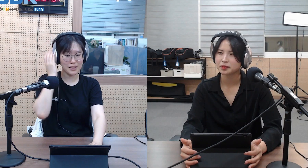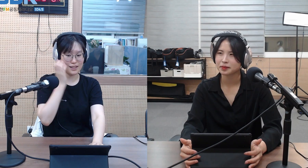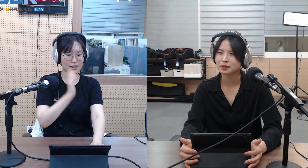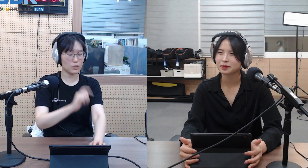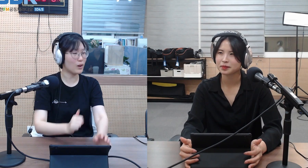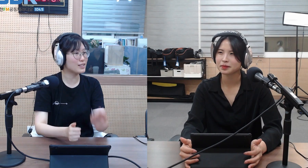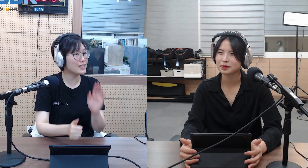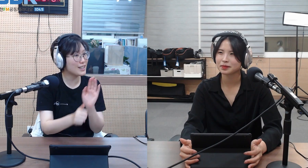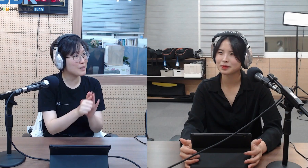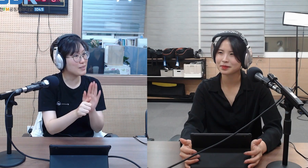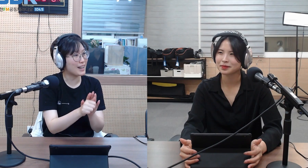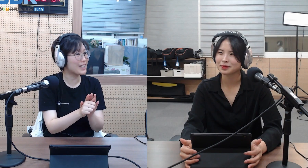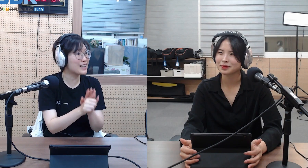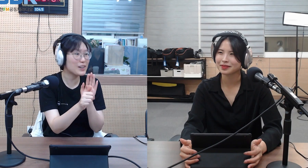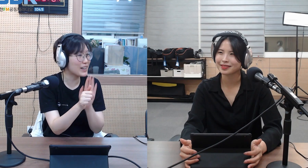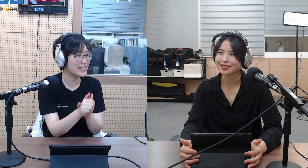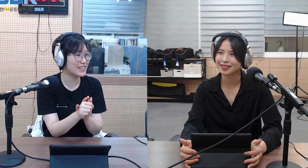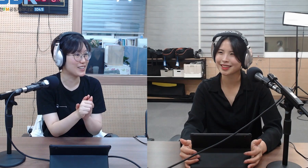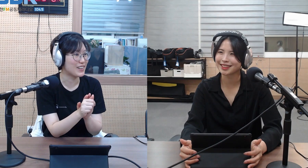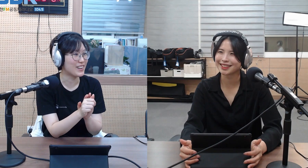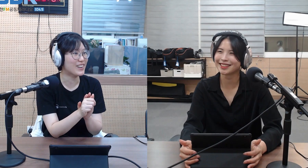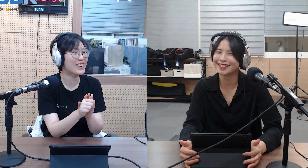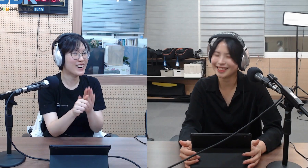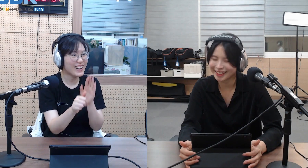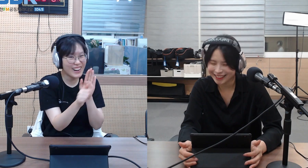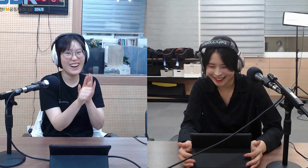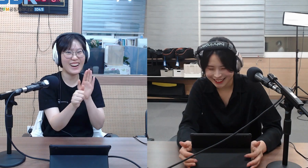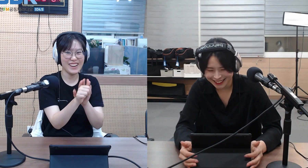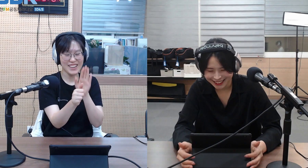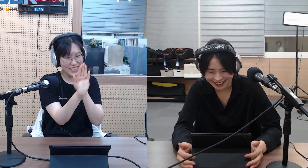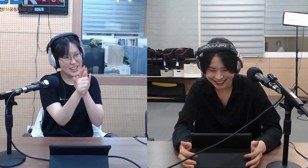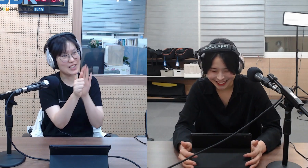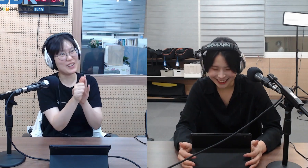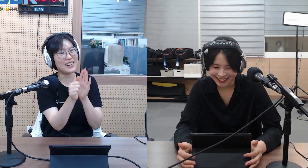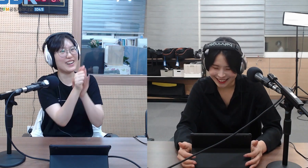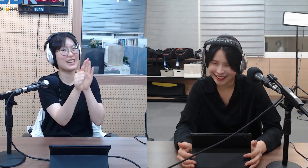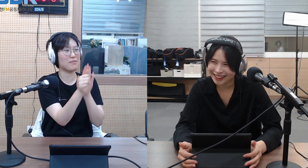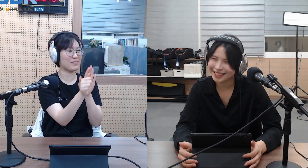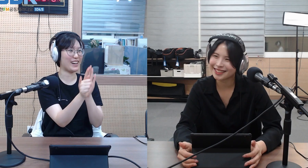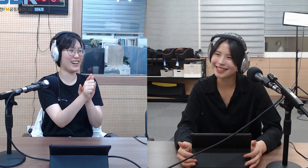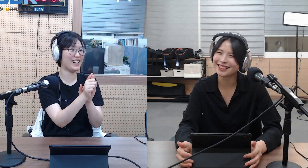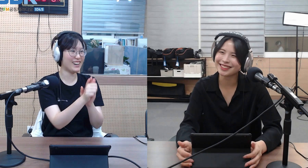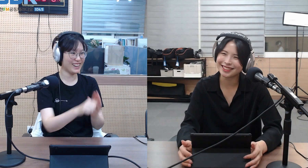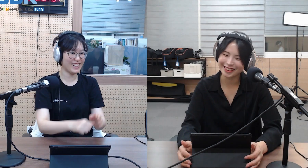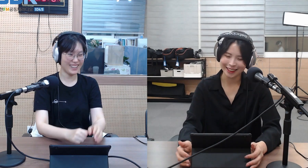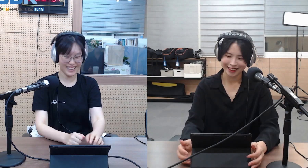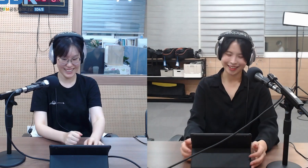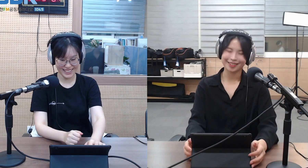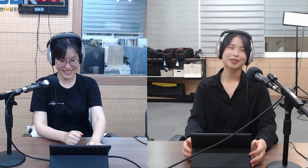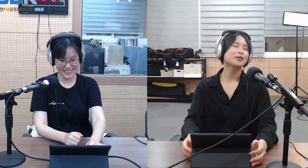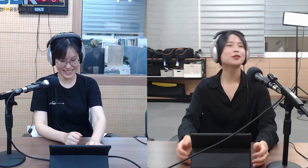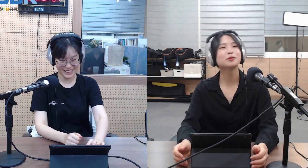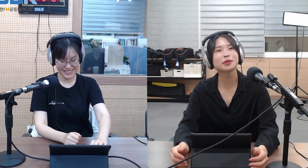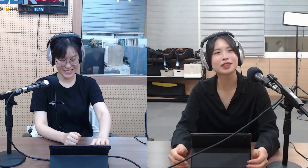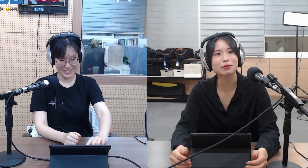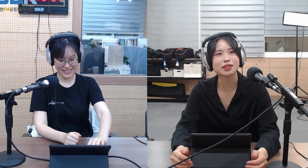근데 도와드리겠습니다가 기억이 안 나는 거예요. 그래서 냅다. 눈빛을